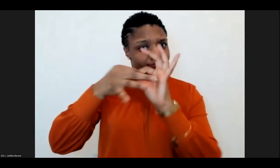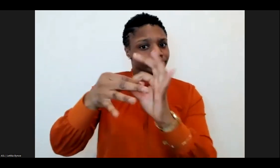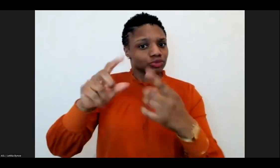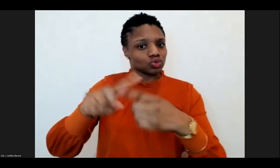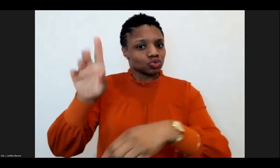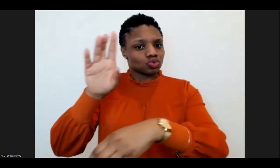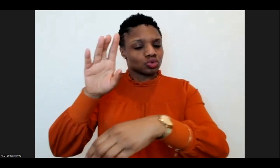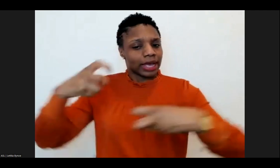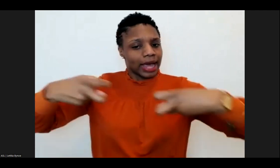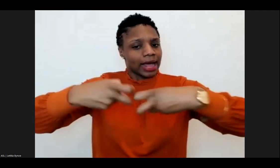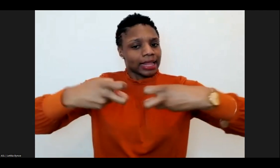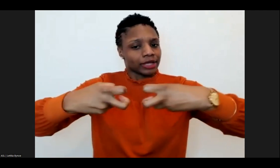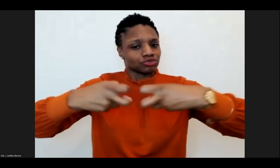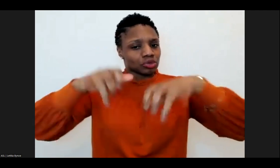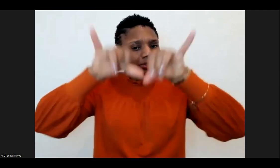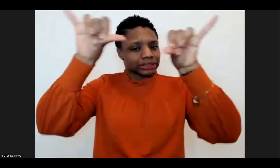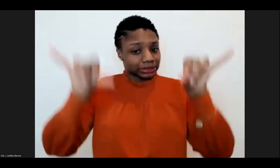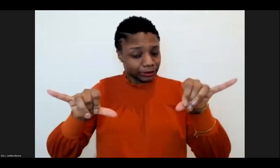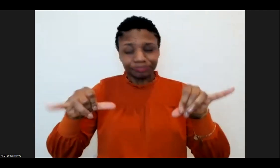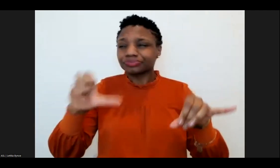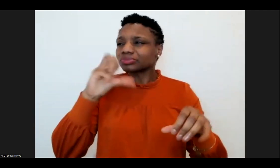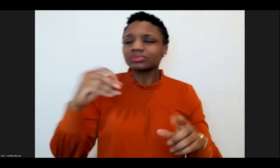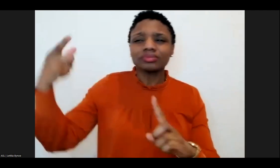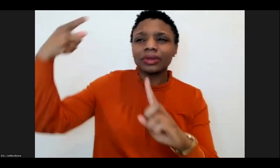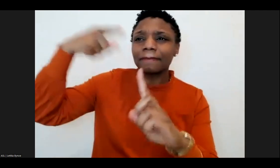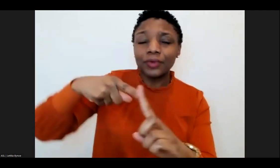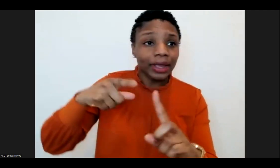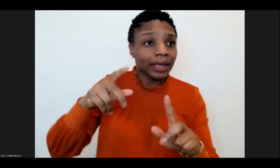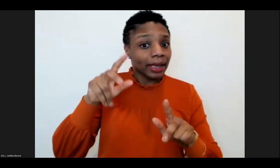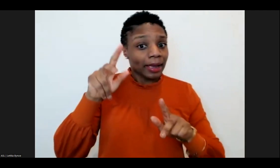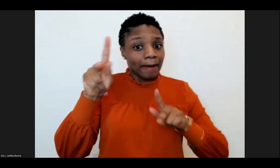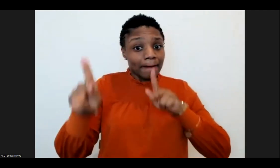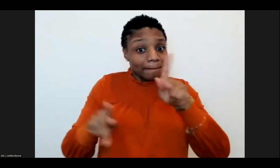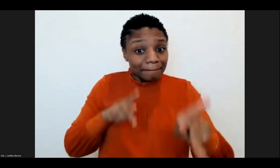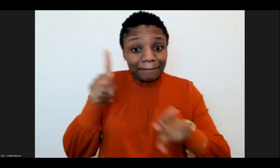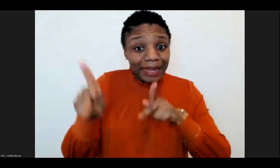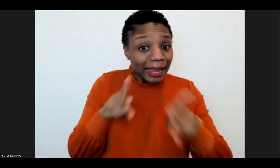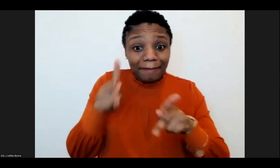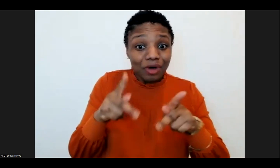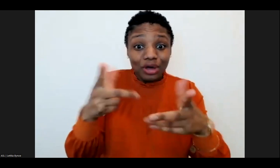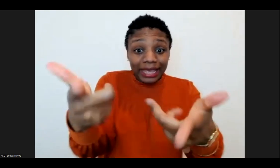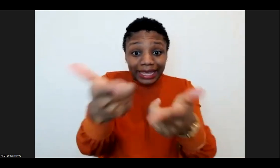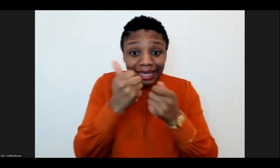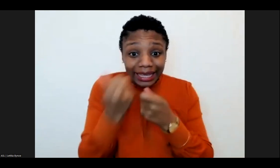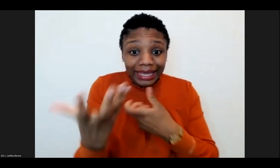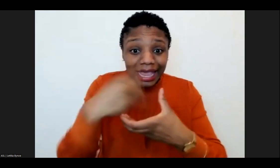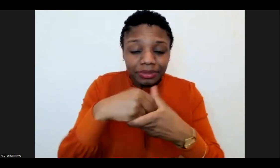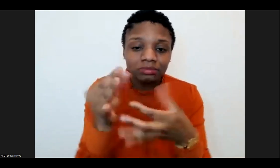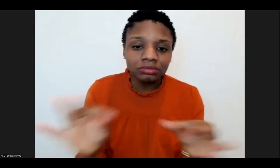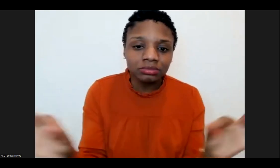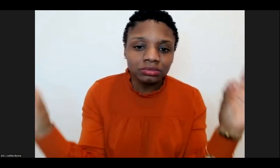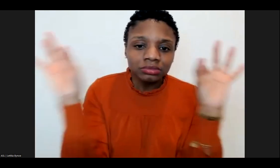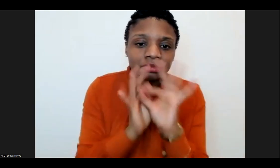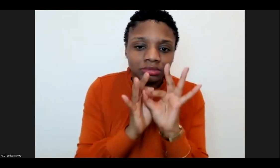las necesidades del sistema eléctrico el la participación de las personas de la comunidad es tan